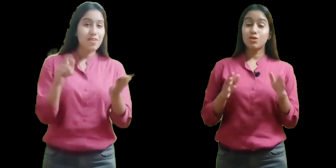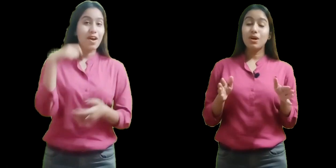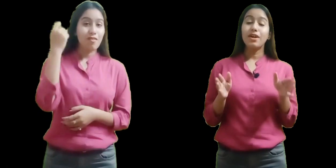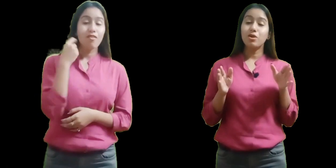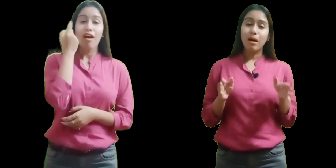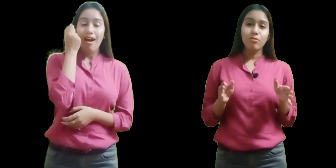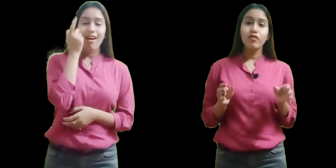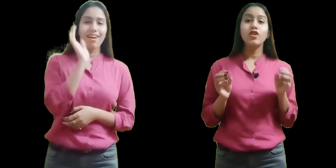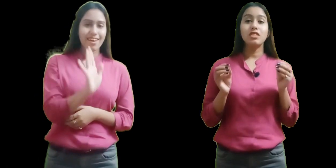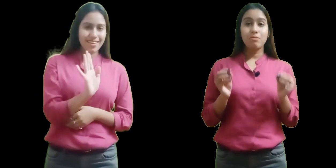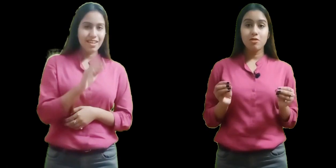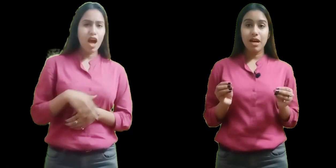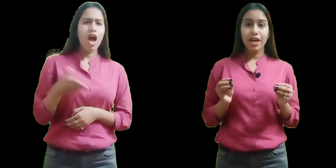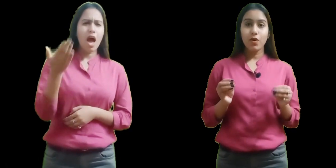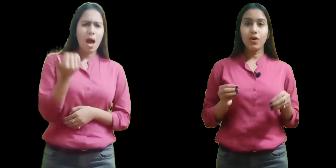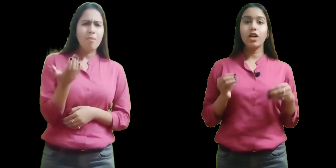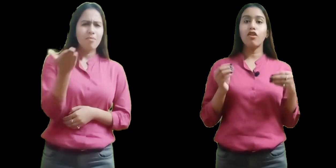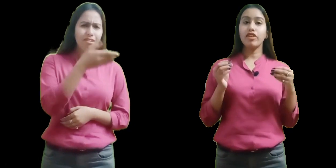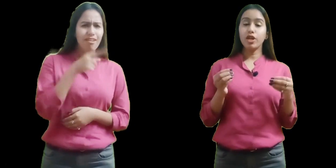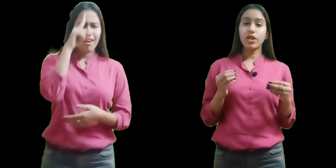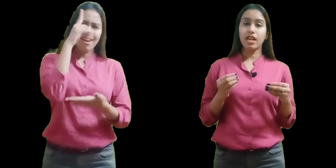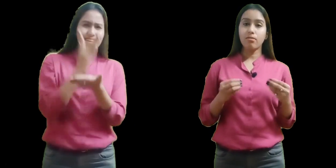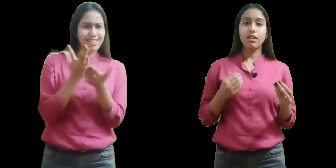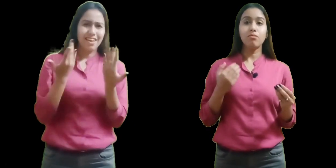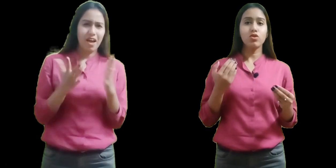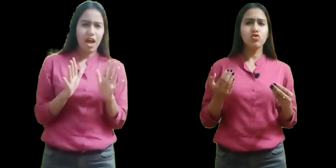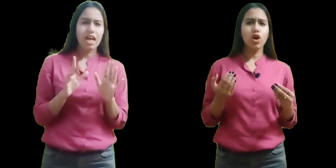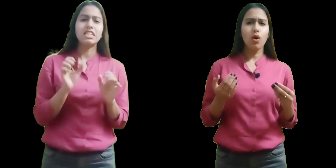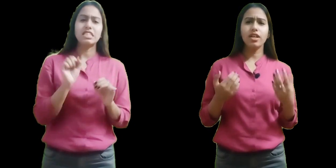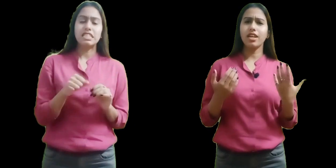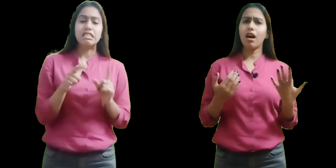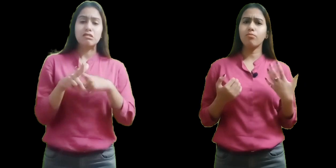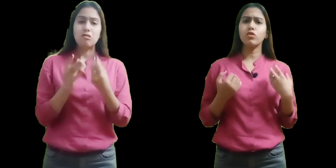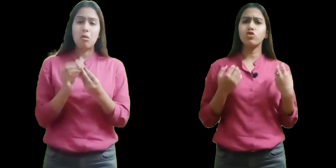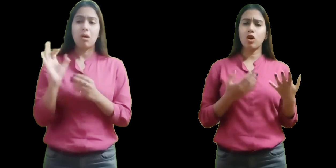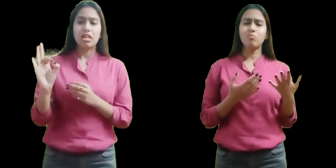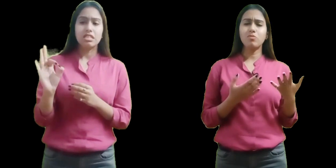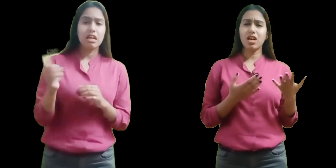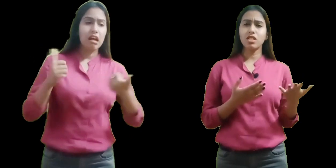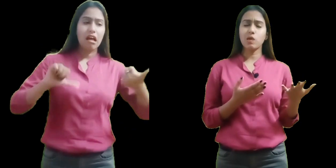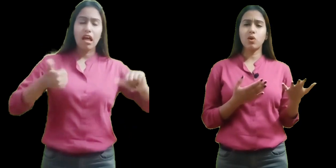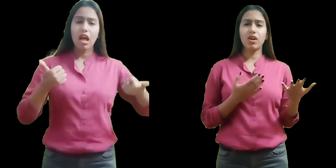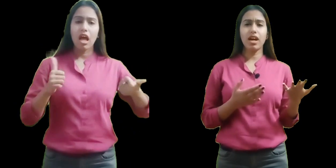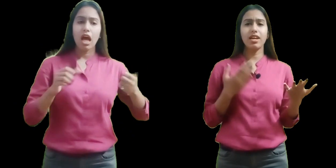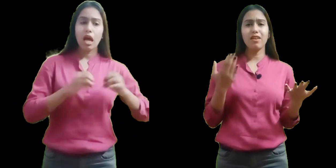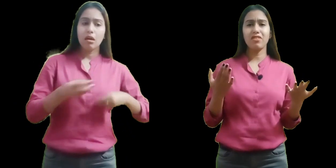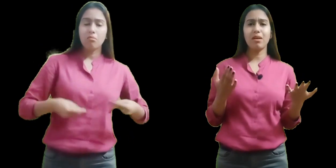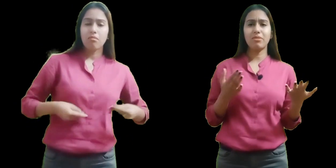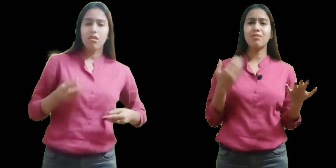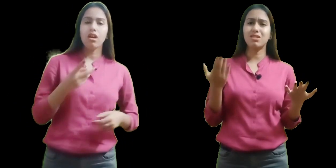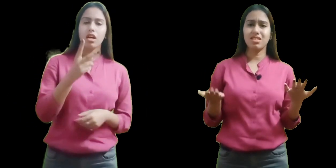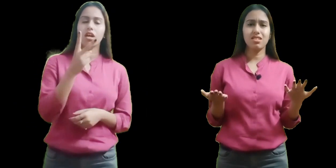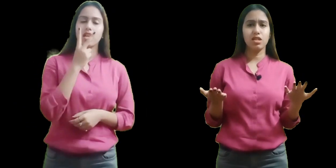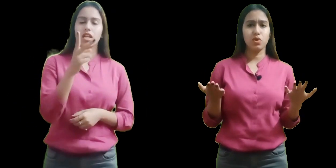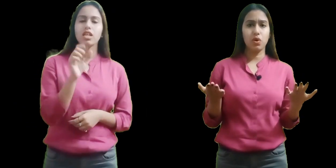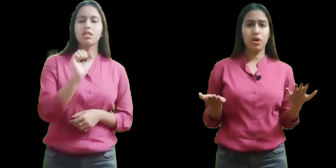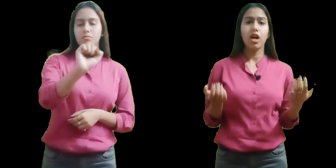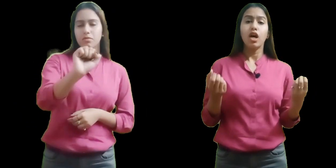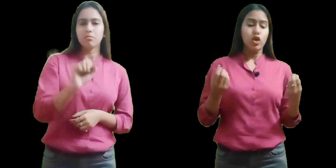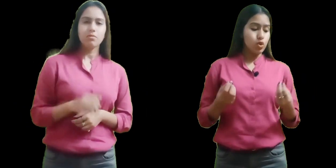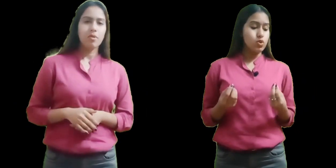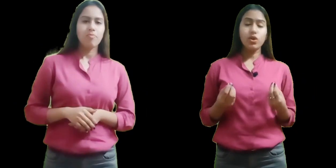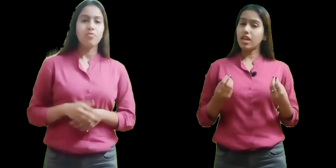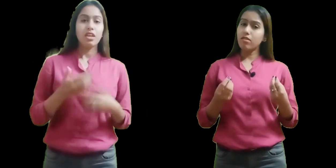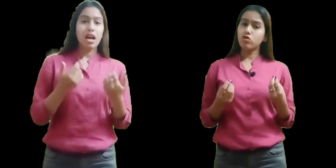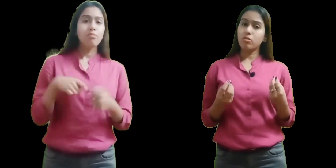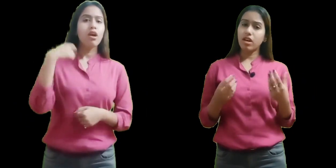तो दोस्तों, आई होप आपको वीडियो समझ में आई होगी, और वीडियो देखने के बाद आपने सोचा होगा कि हाँ, आपको जॉब ज्यादा सिक्योर है या फिर आपके लिए बिजनेस ज्यादा सिक्योर